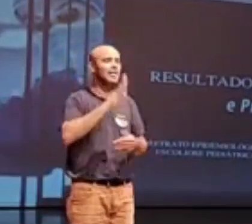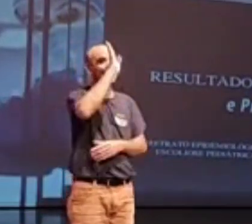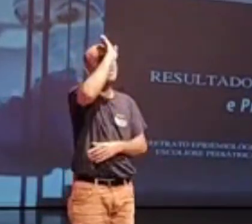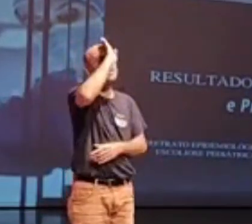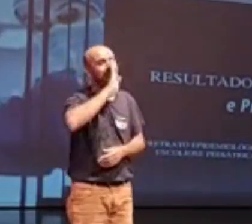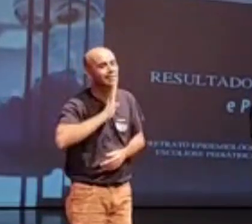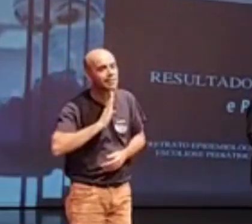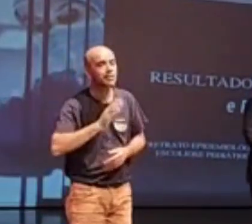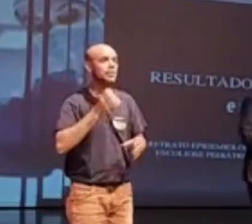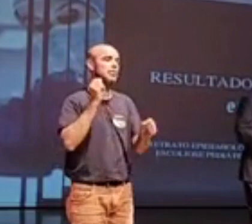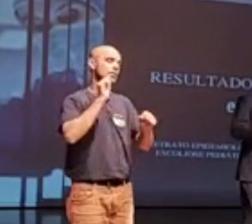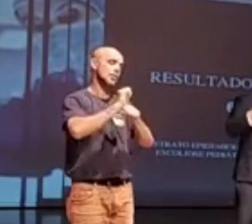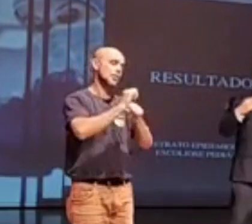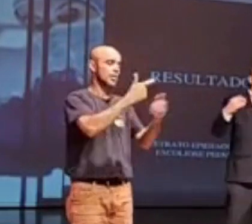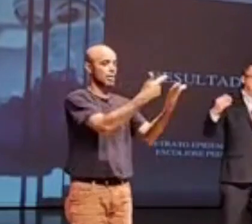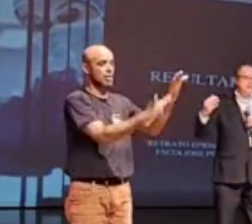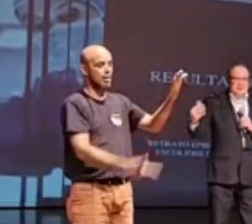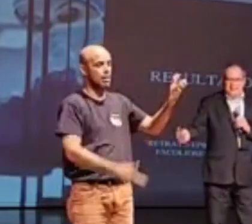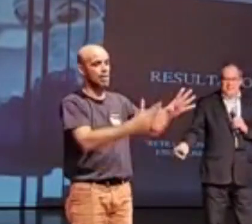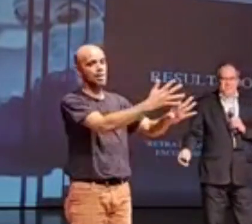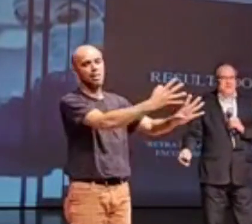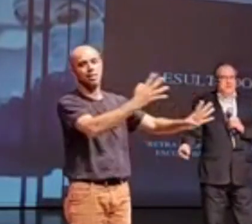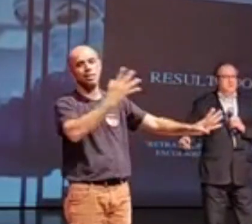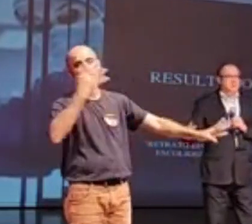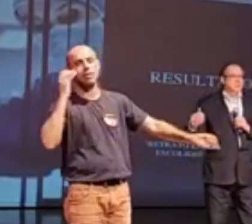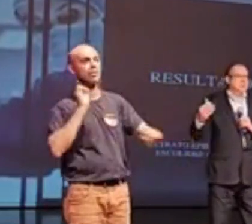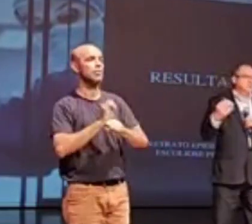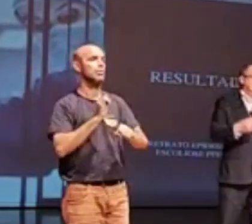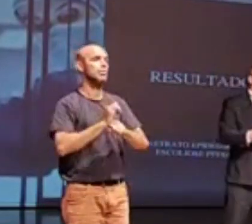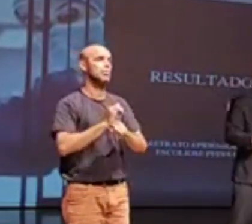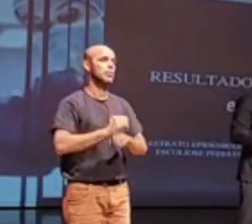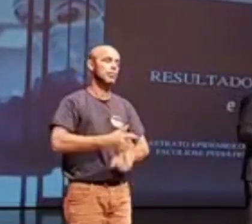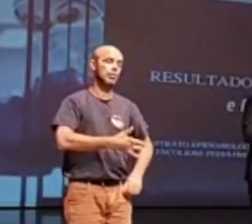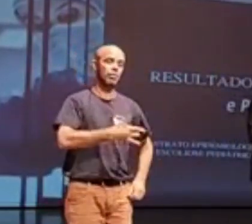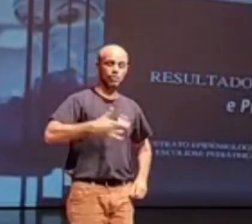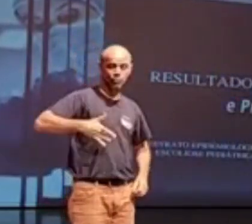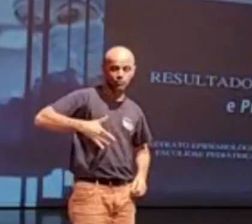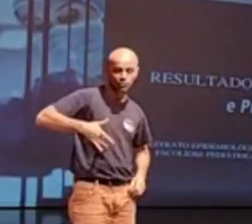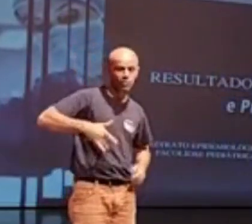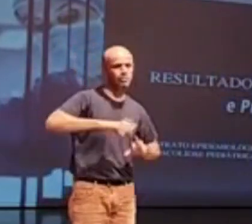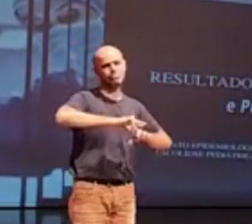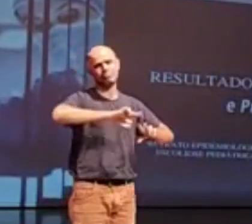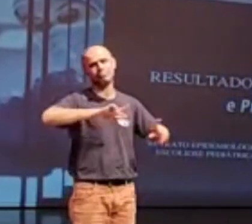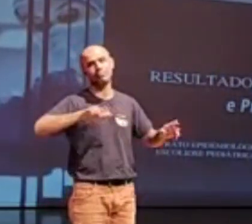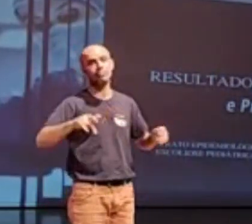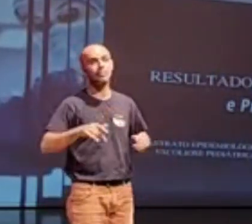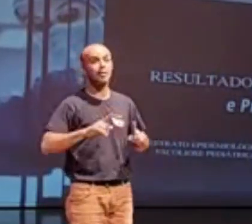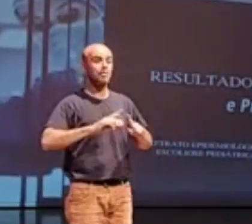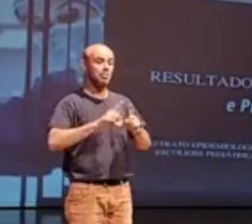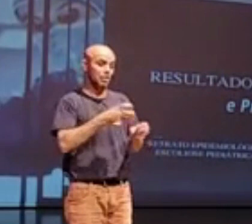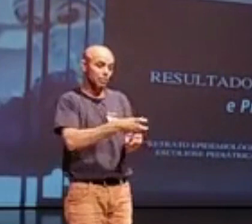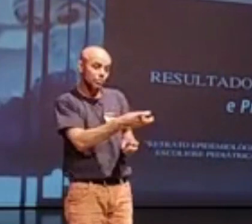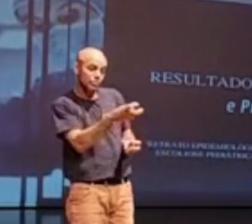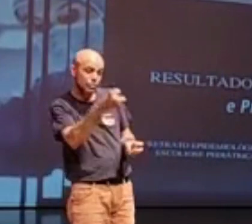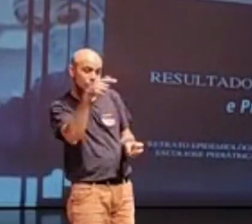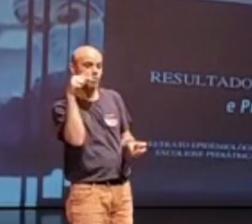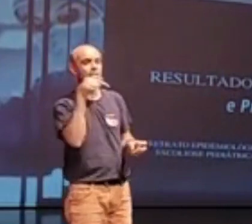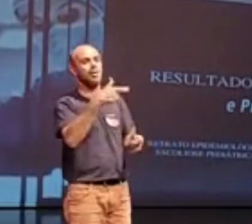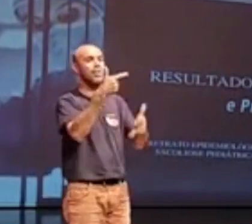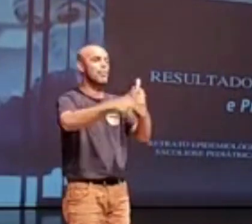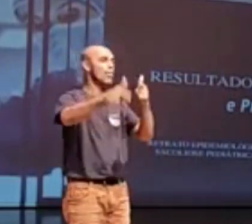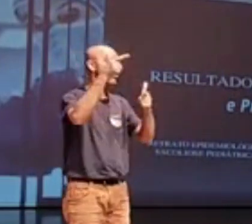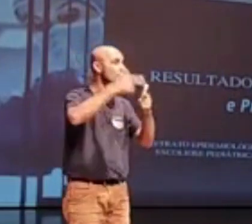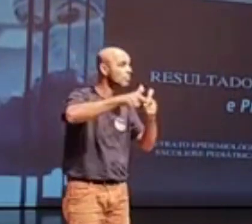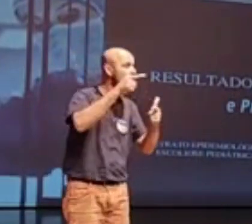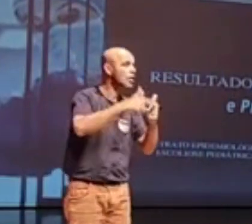tem uma lista de espera. Não tem lista de espera para fígado. Só que da escoliose é um problema, né? Como